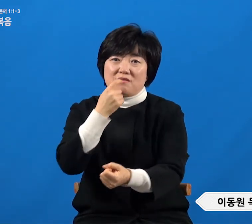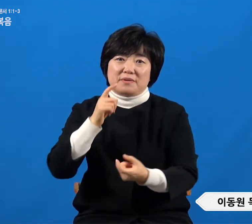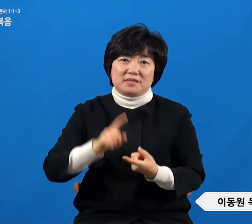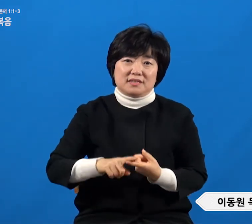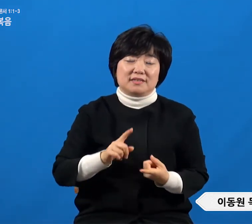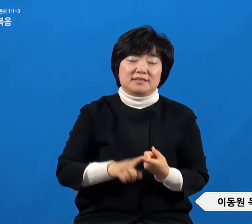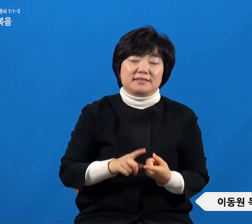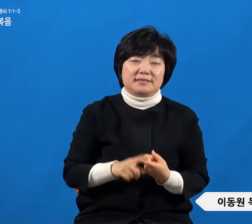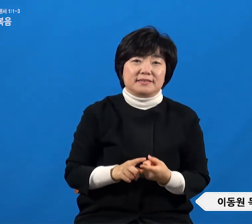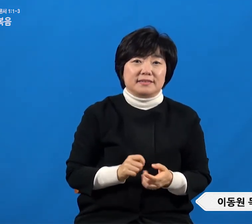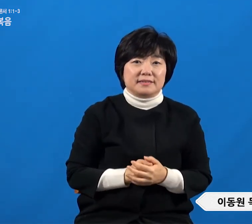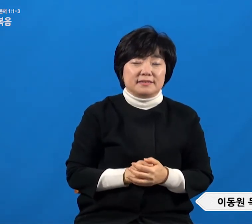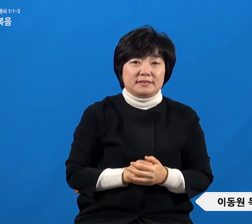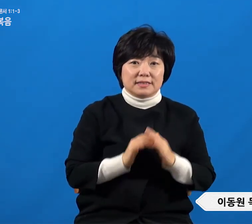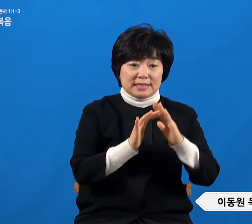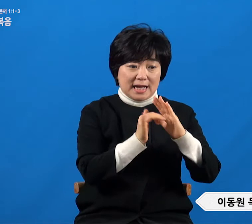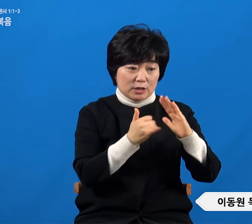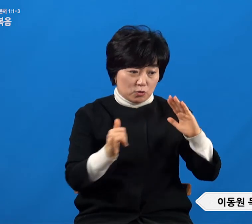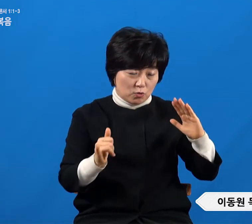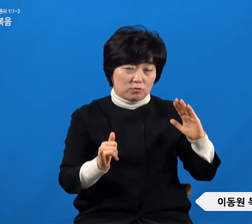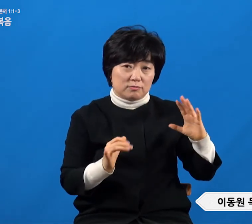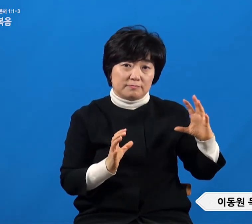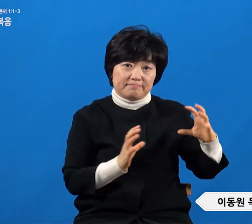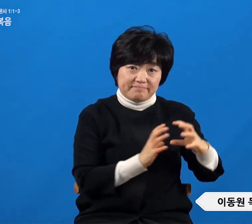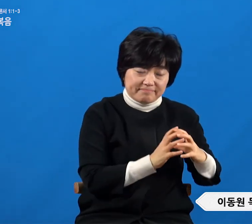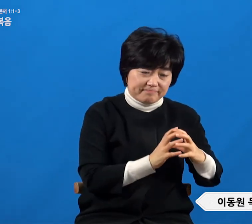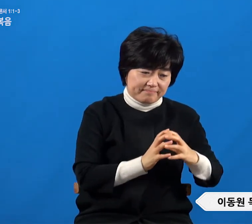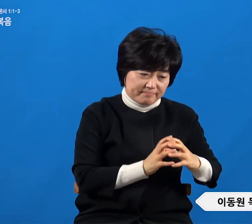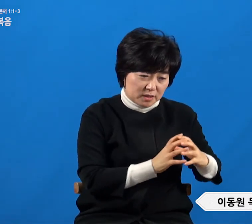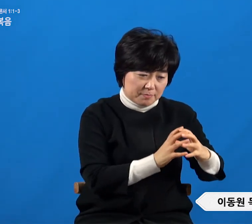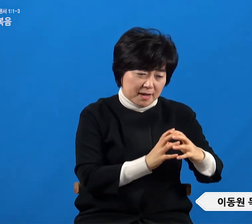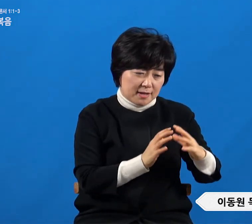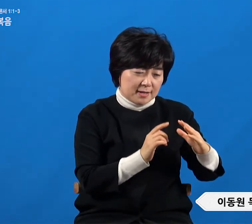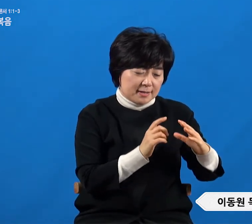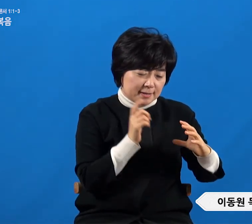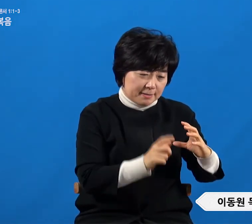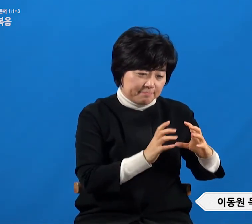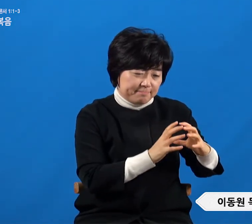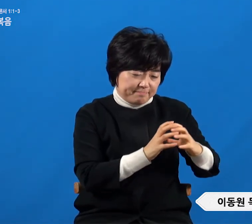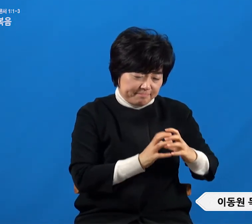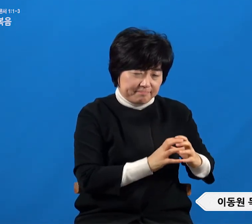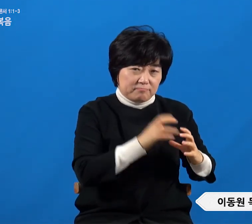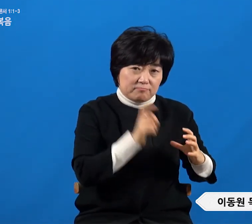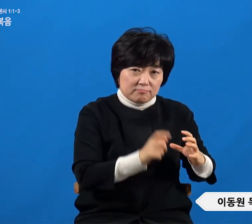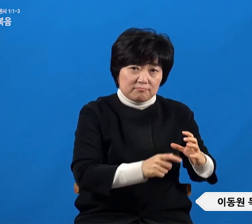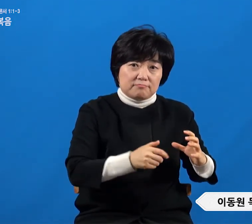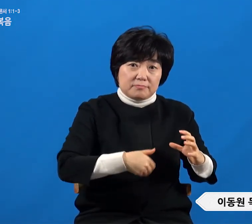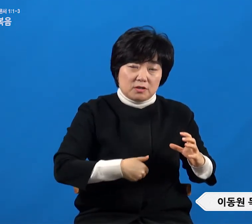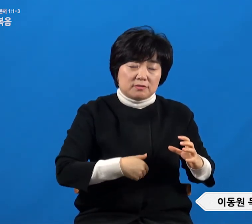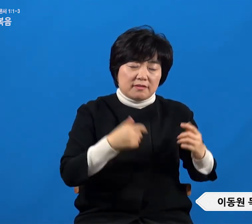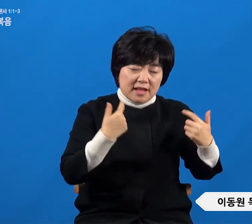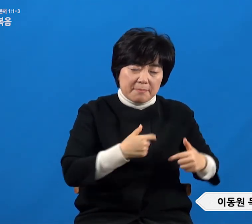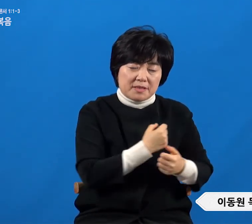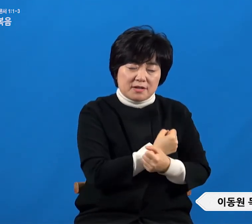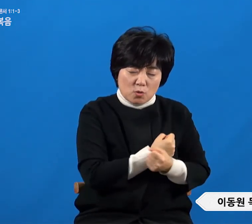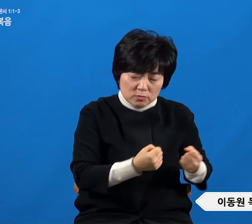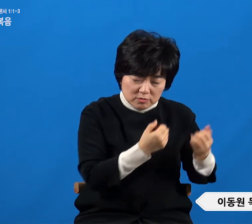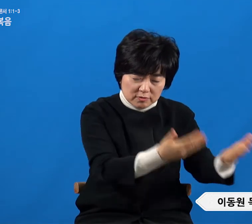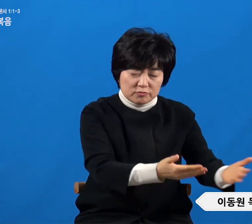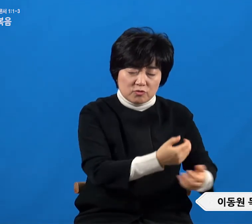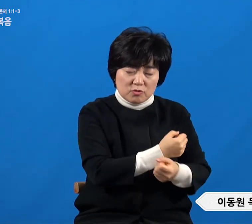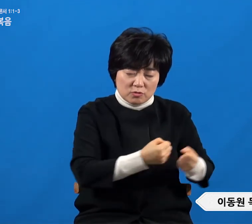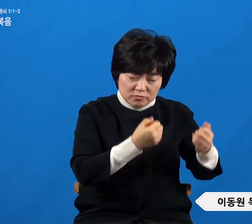않습니까? 가족이 되었지만 계속 가족으로 머물기 위해서는 우리는 날마다 용서하는 것을 배워야